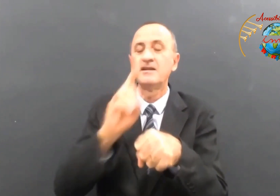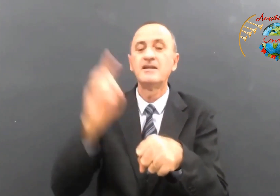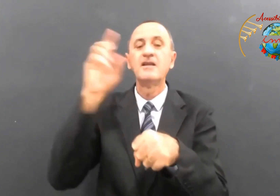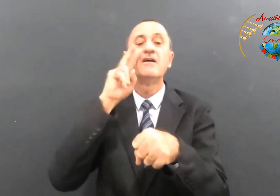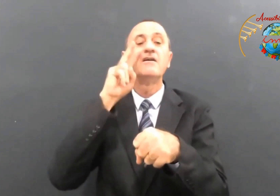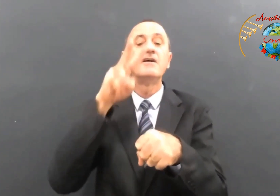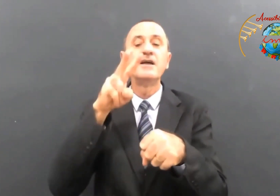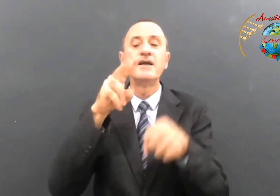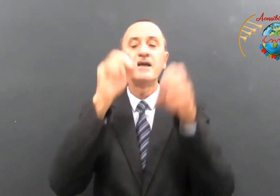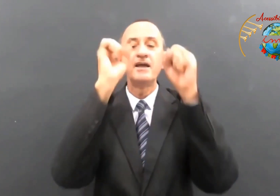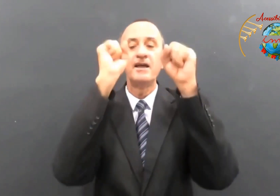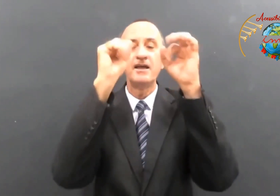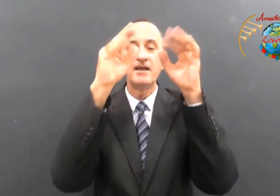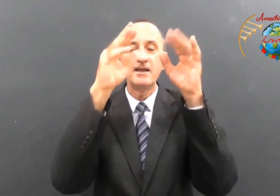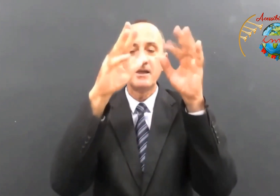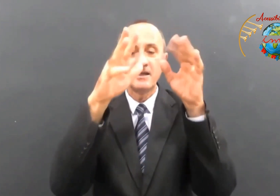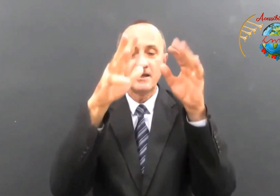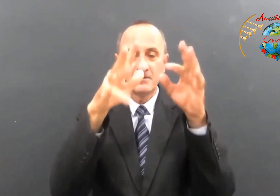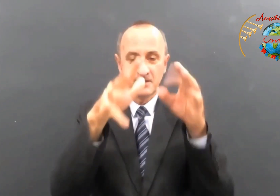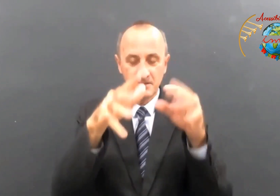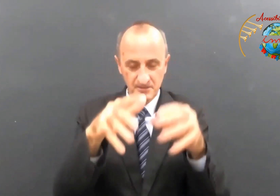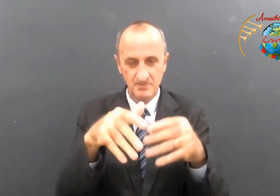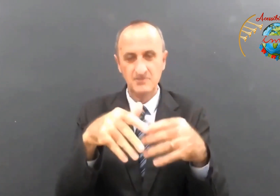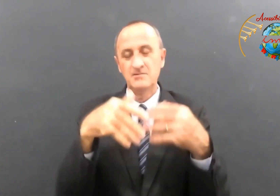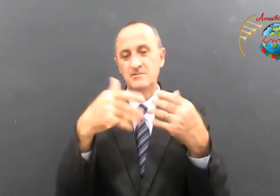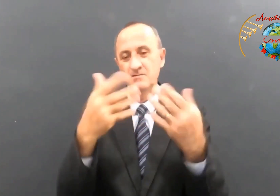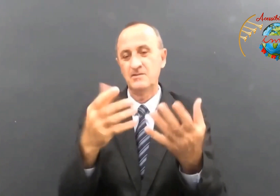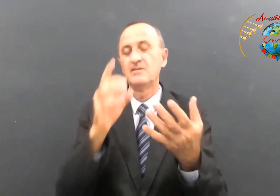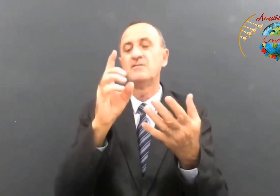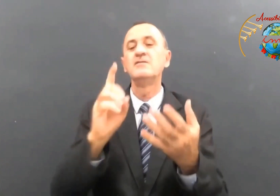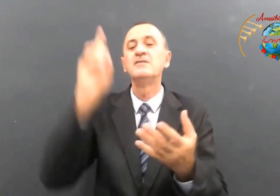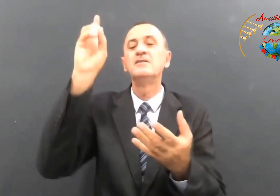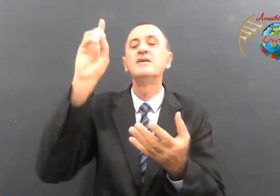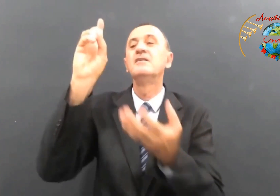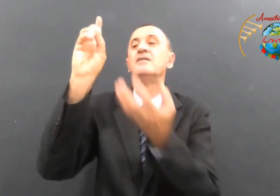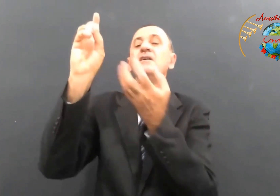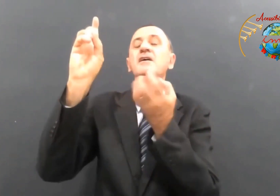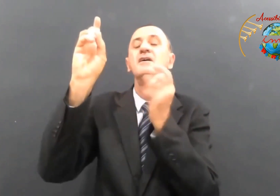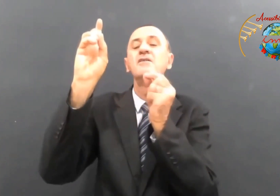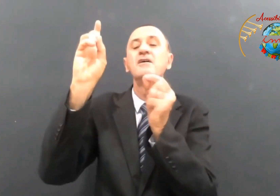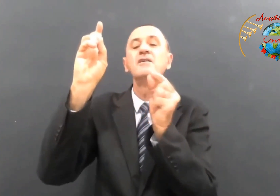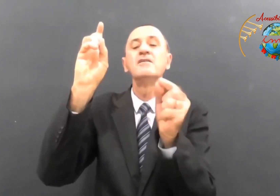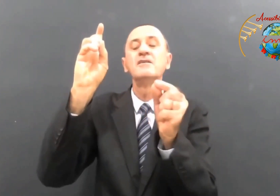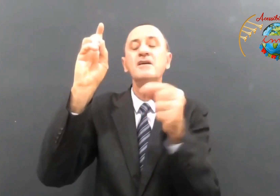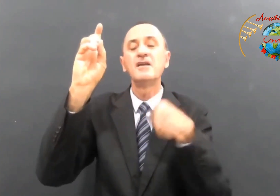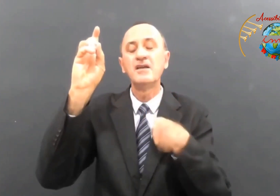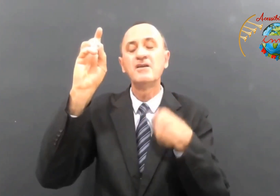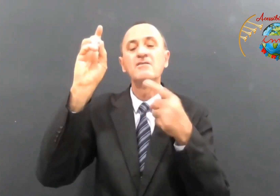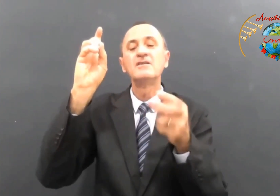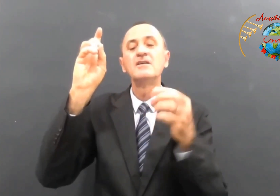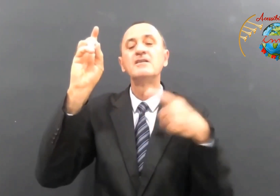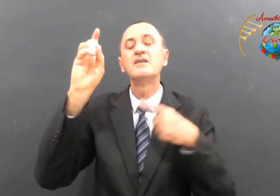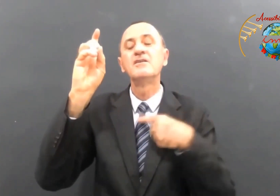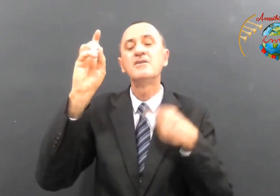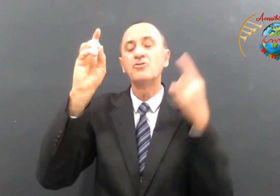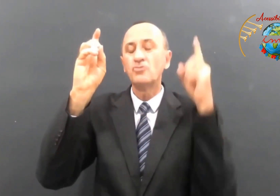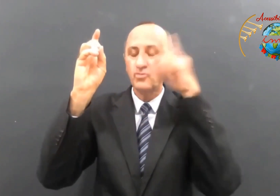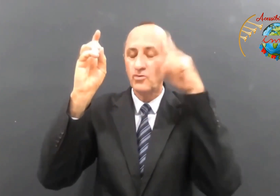Isso Deus verá e nos abençoará dessa forma. Então Deus quer que eu, que você, todos os dias tenhamos o